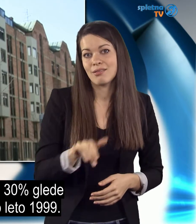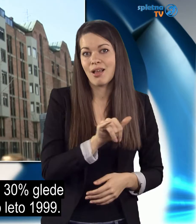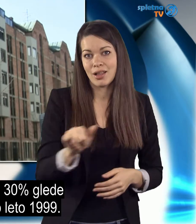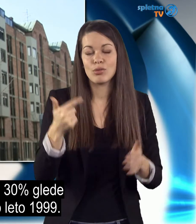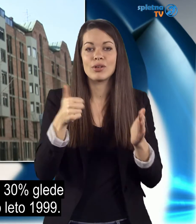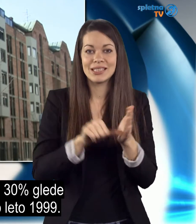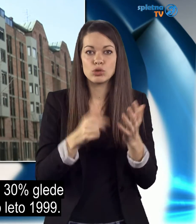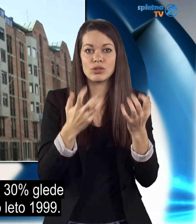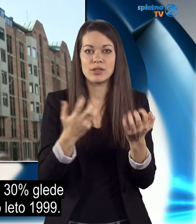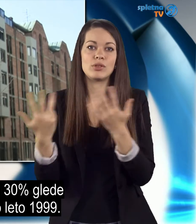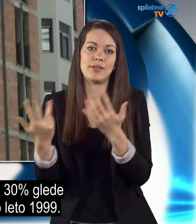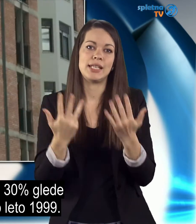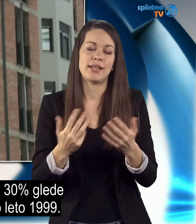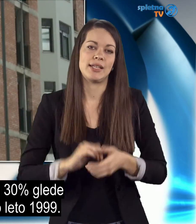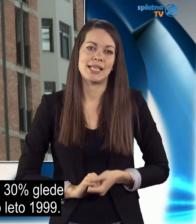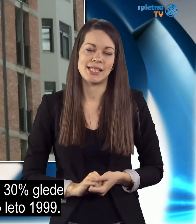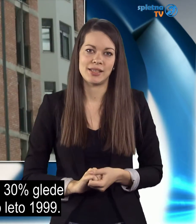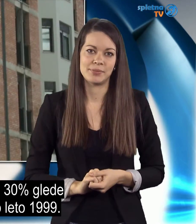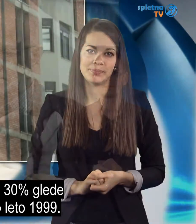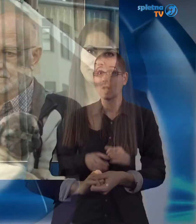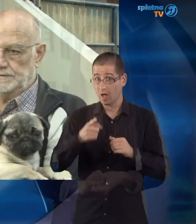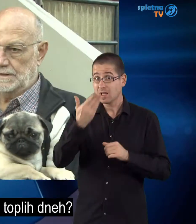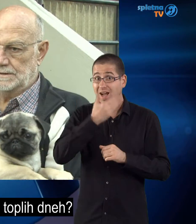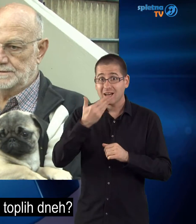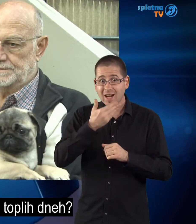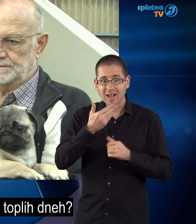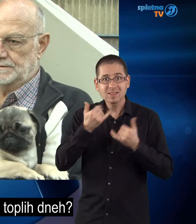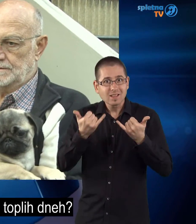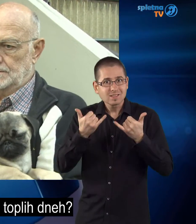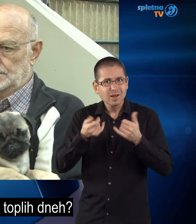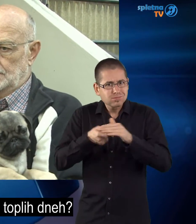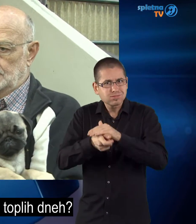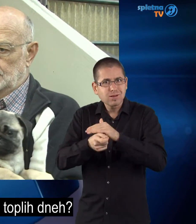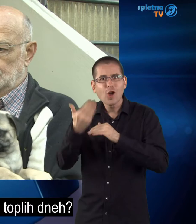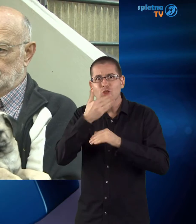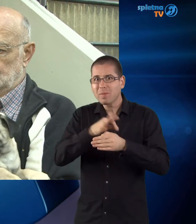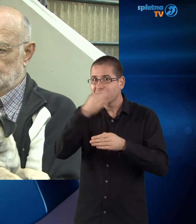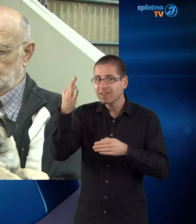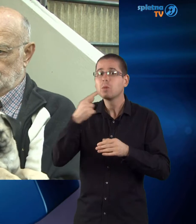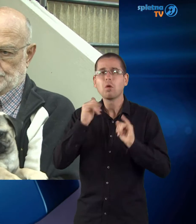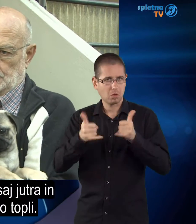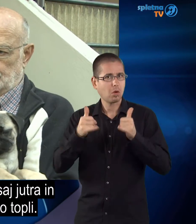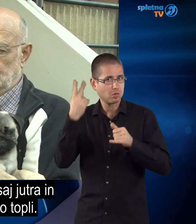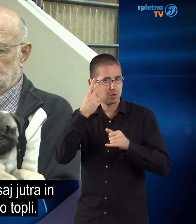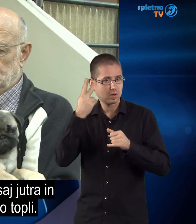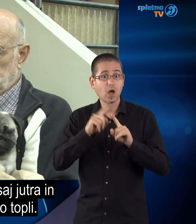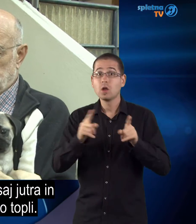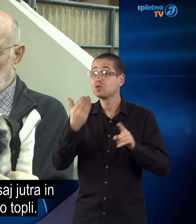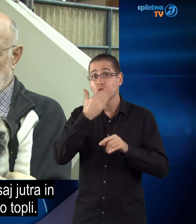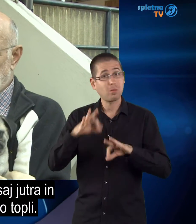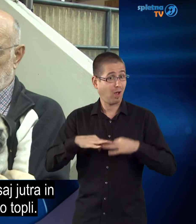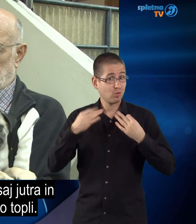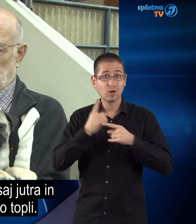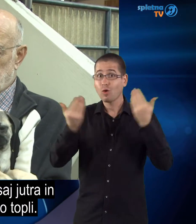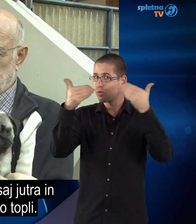na referenčno leto 1999. A se grejete v teh toplih dneh? Seveda se. Se niso